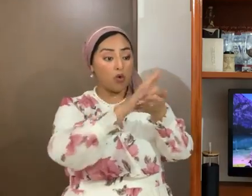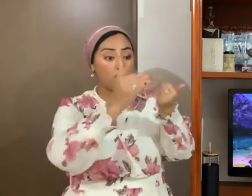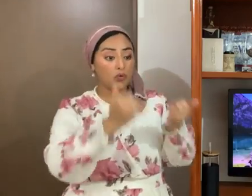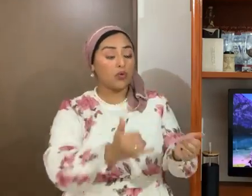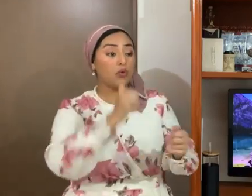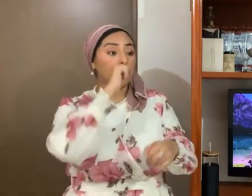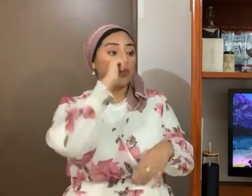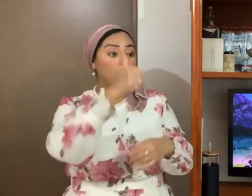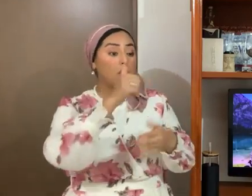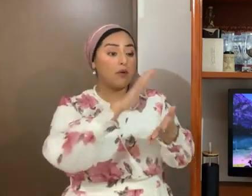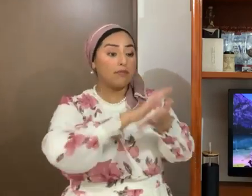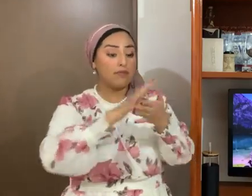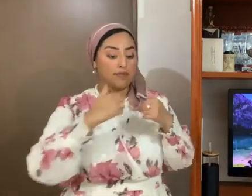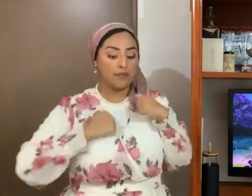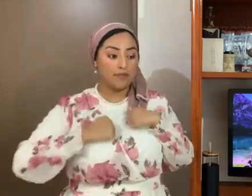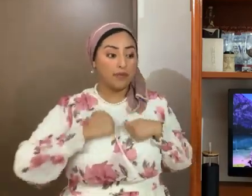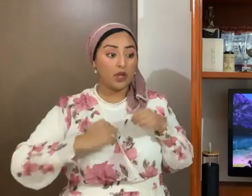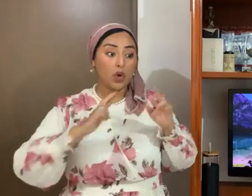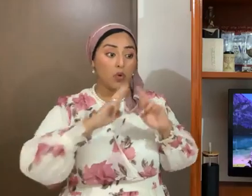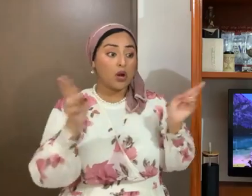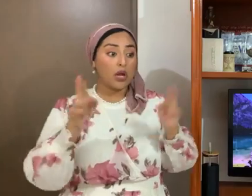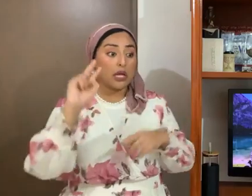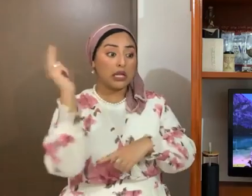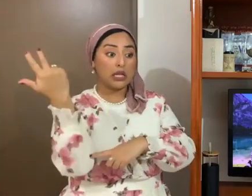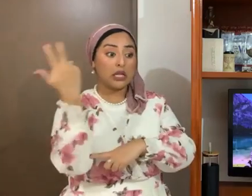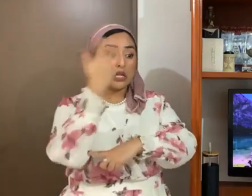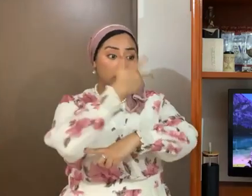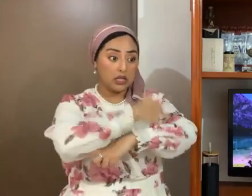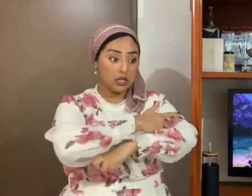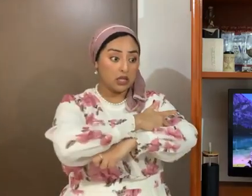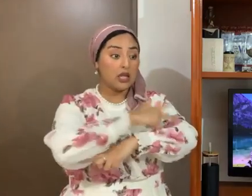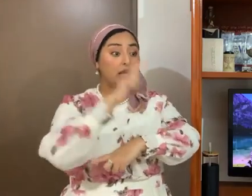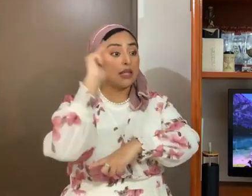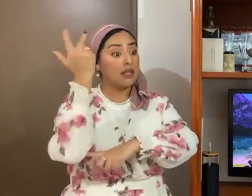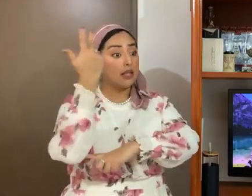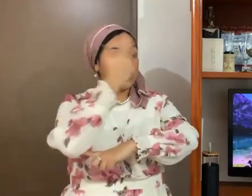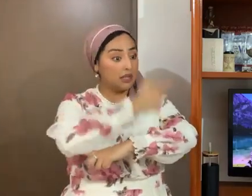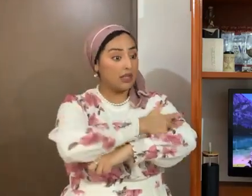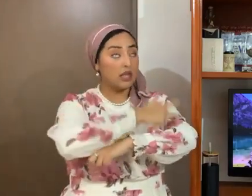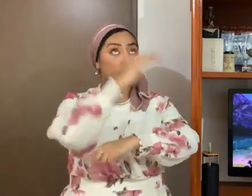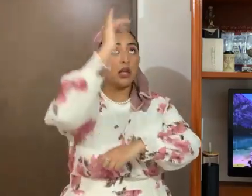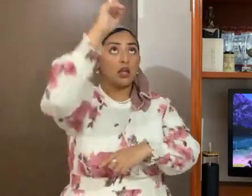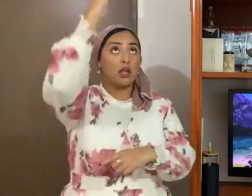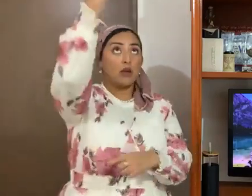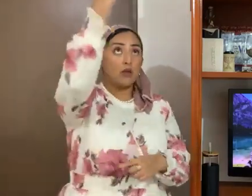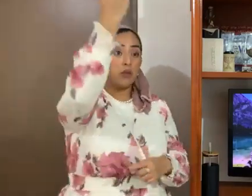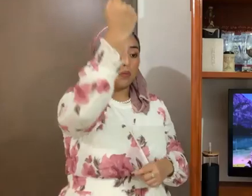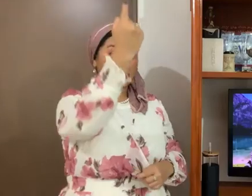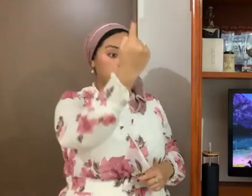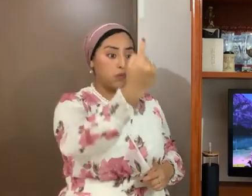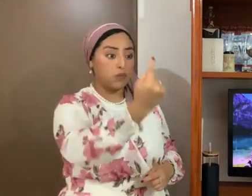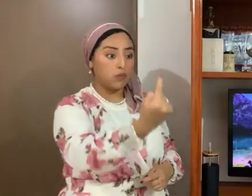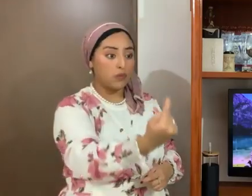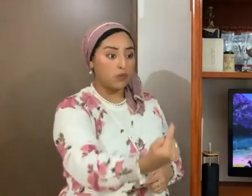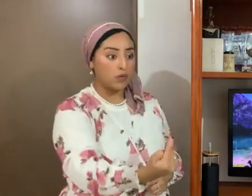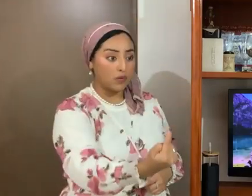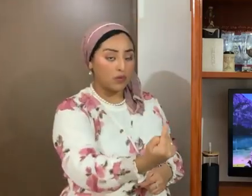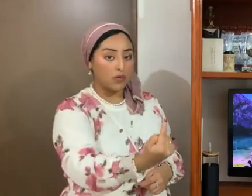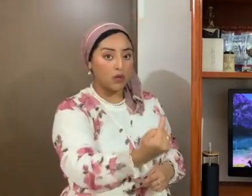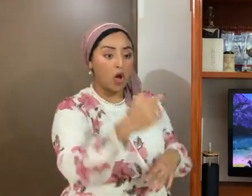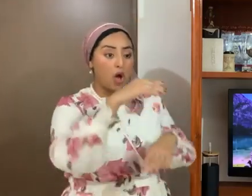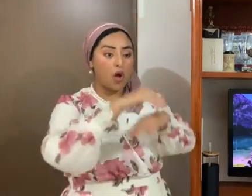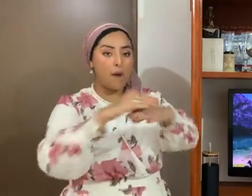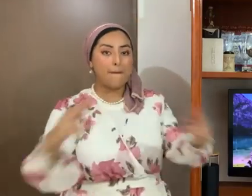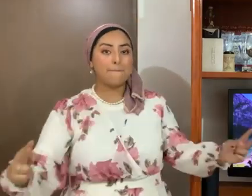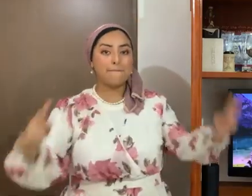y laven sus vestidos. Y estén preparados para el día tercero, porque el tercer día Yahweh descenderá a los ojos de todo el pueblo sobre el monte de